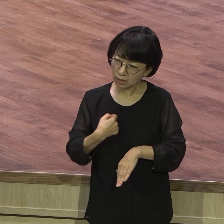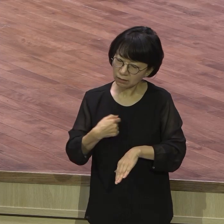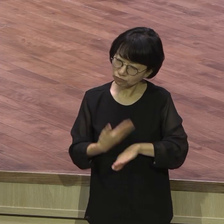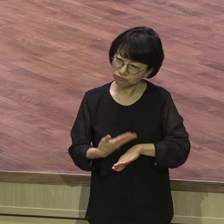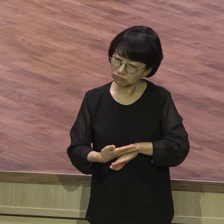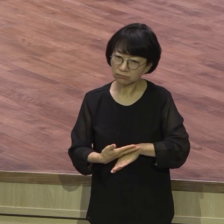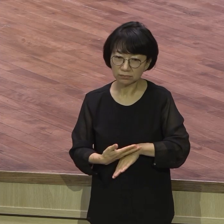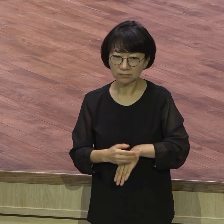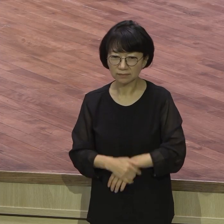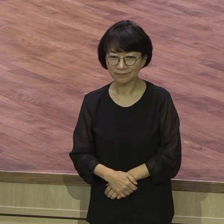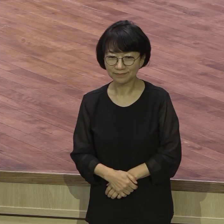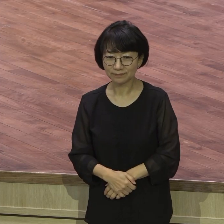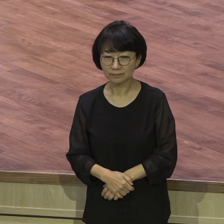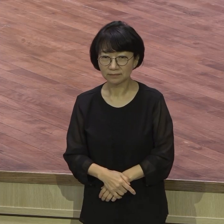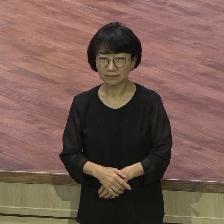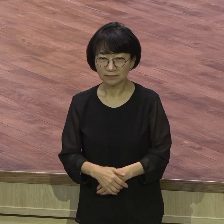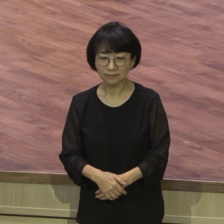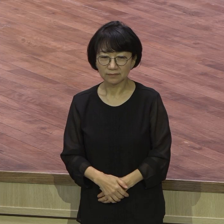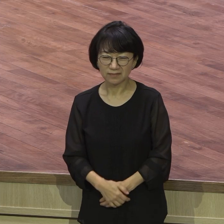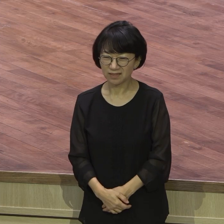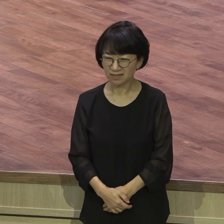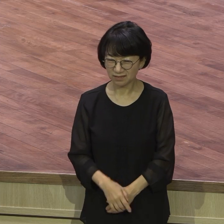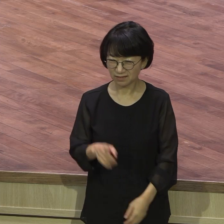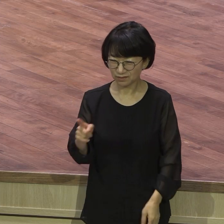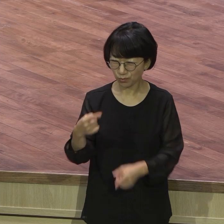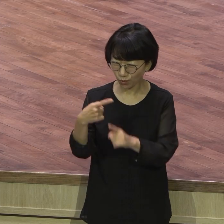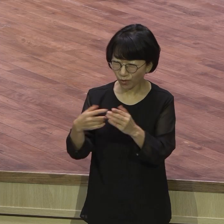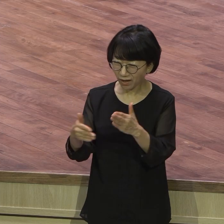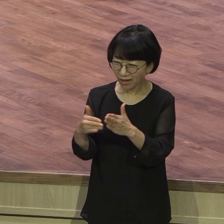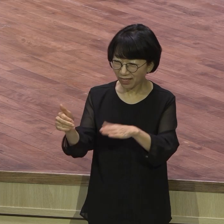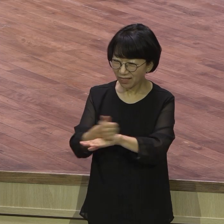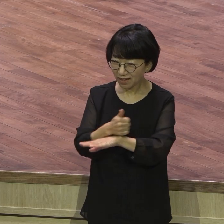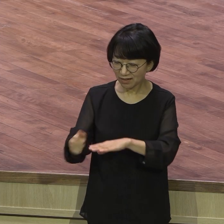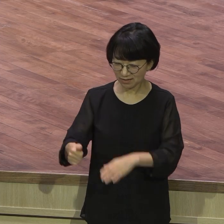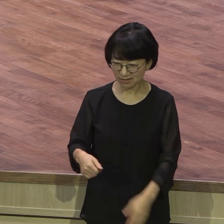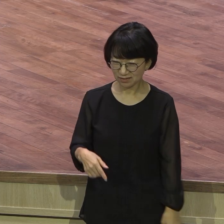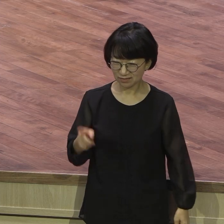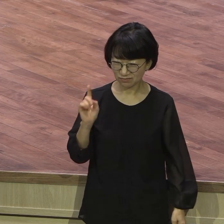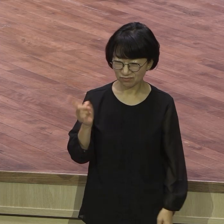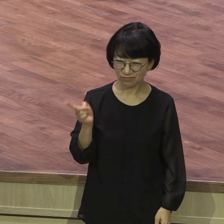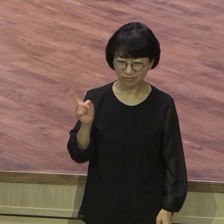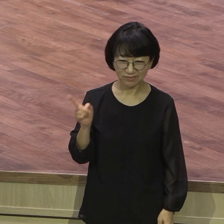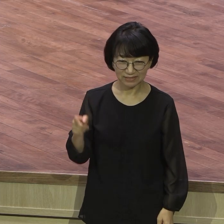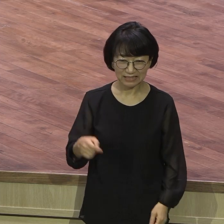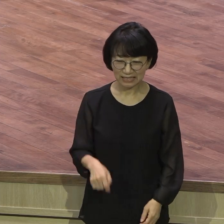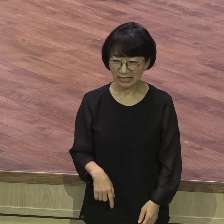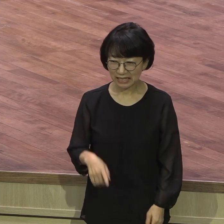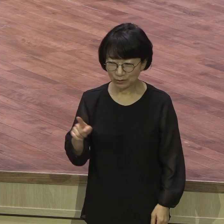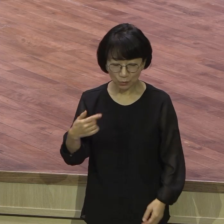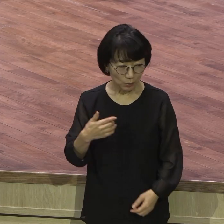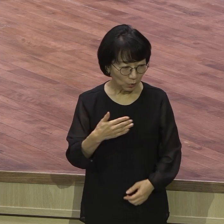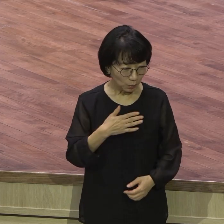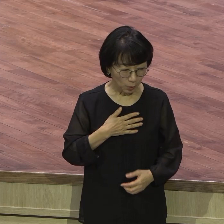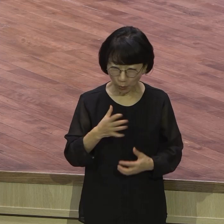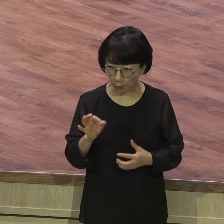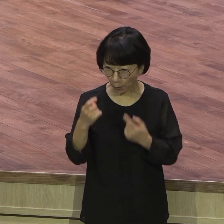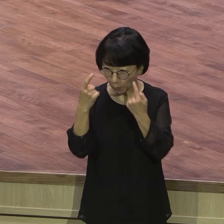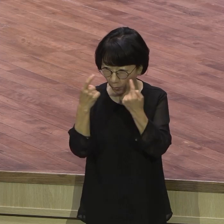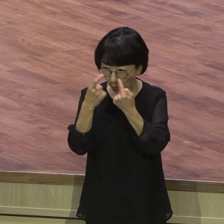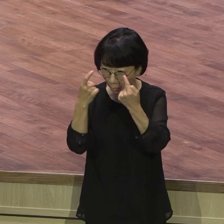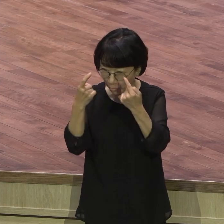아이고 교회 다닌다면서 꼴 좋다 저거는 돈 내보다 더 좋아해 그럼 교회 다닌